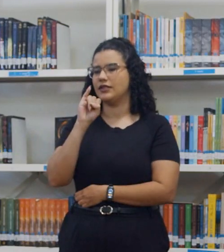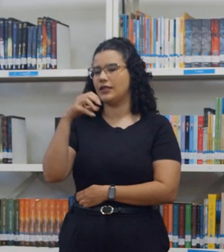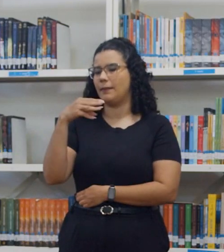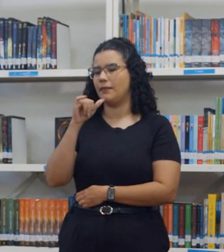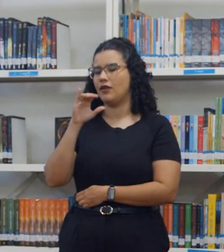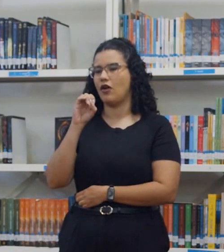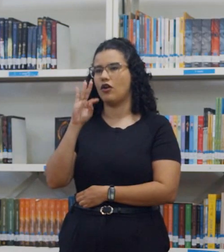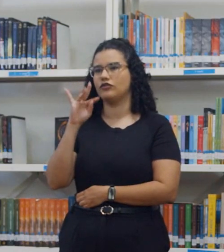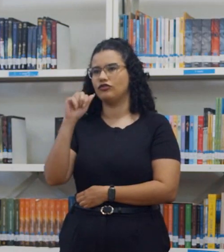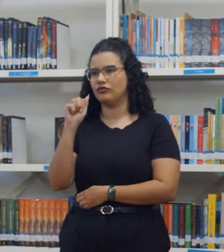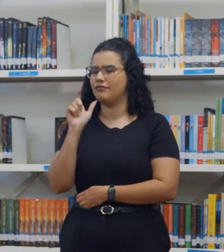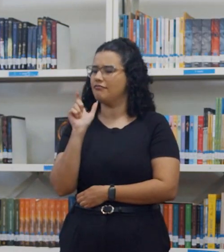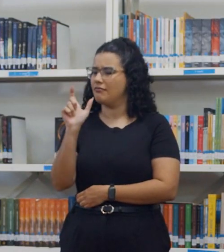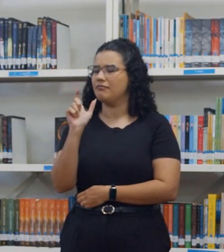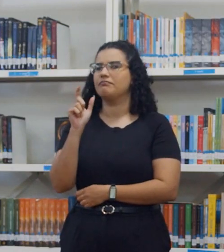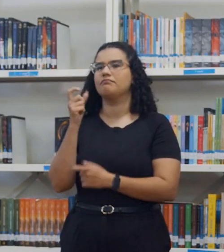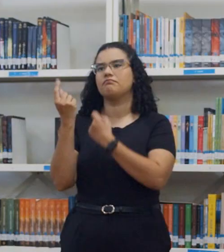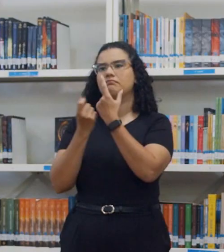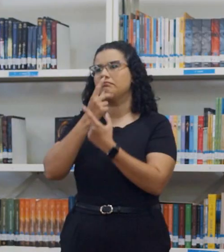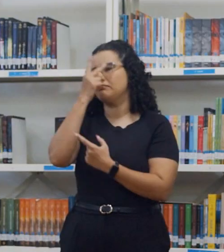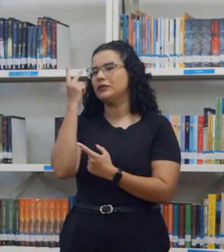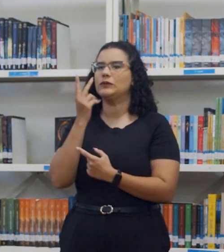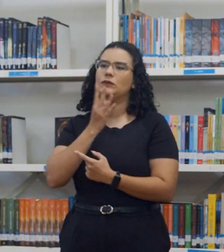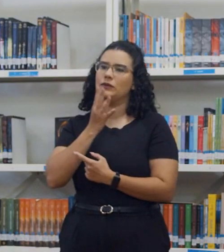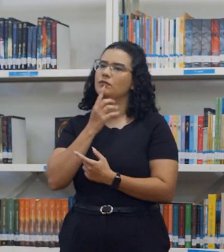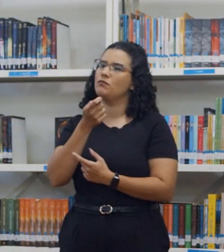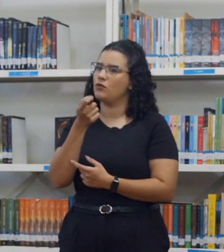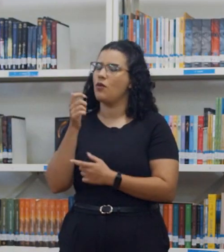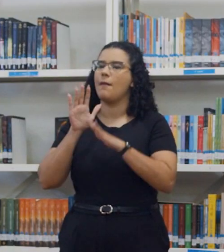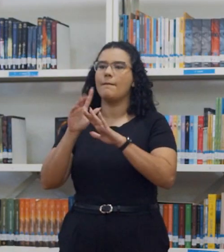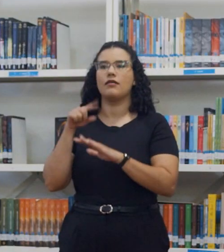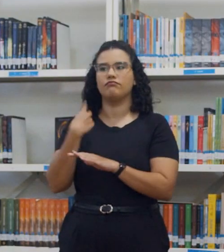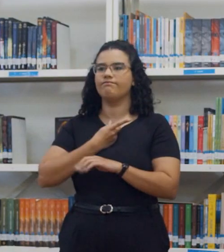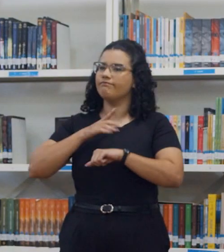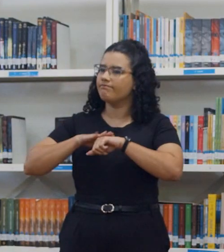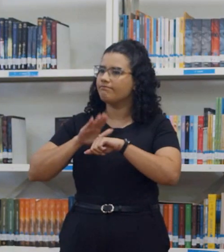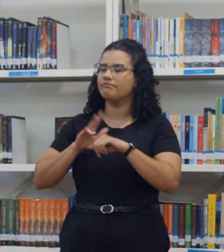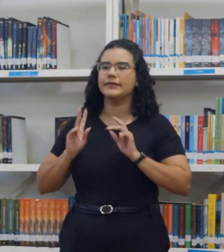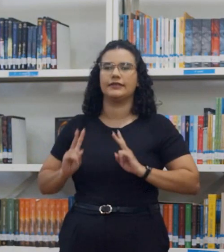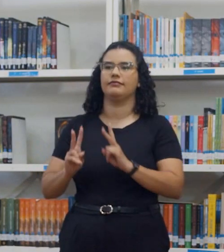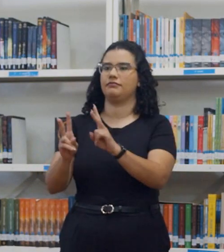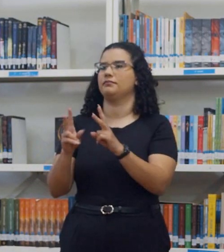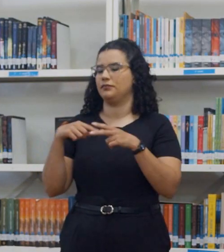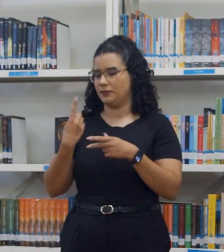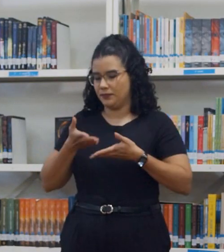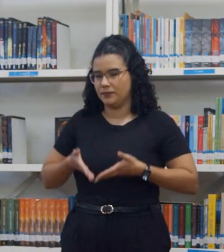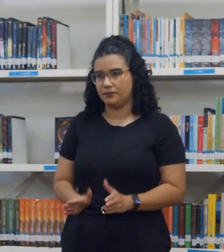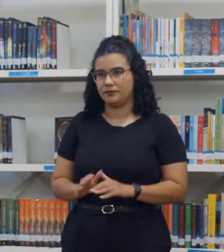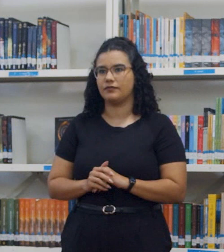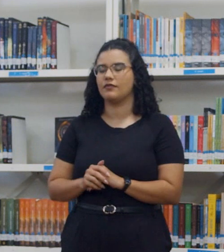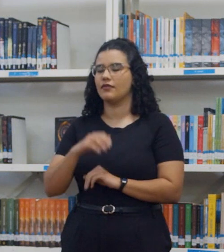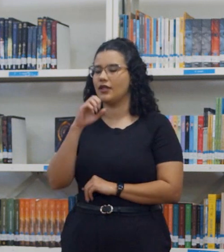poucas pessoas conhecem, mas é uma coisa que a gente pratica desde que a gente nasce. Ela está diante de prateleiras com A livros.